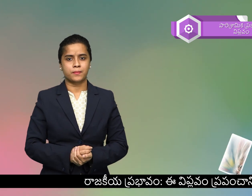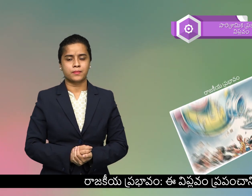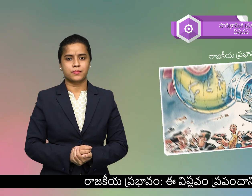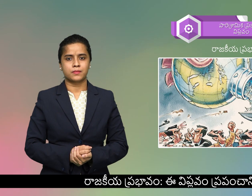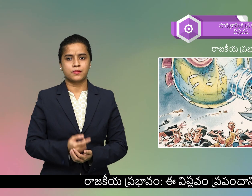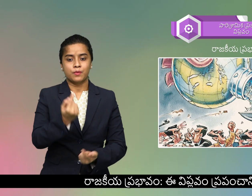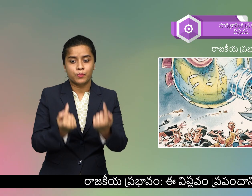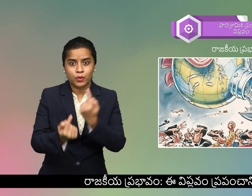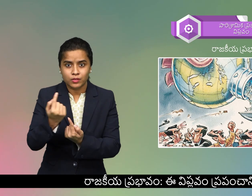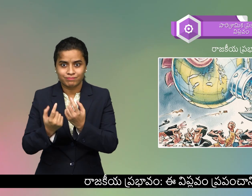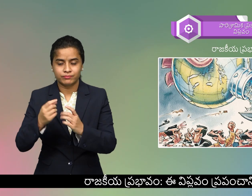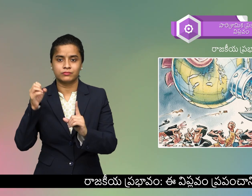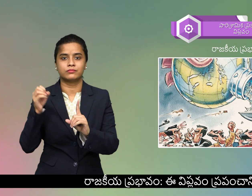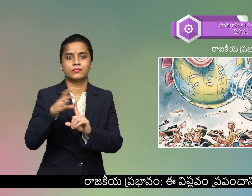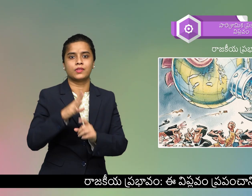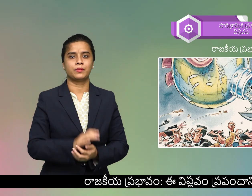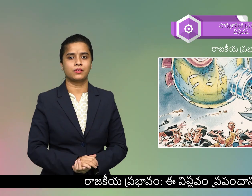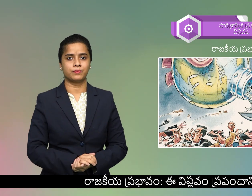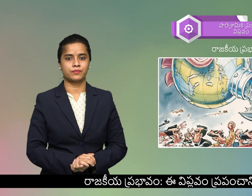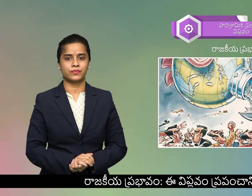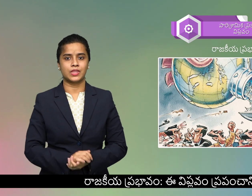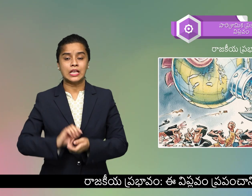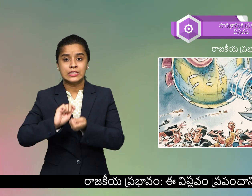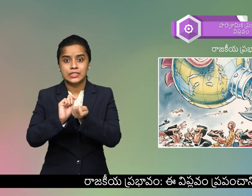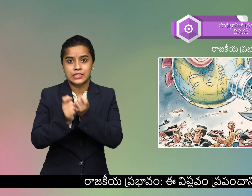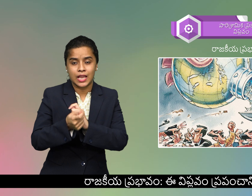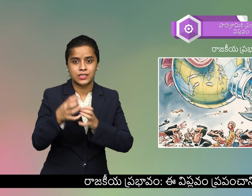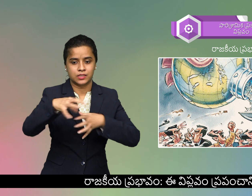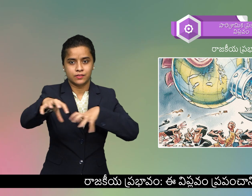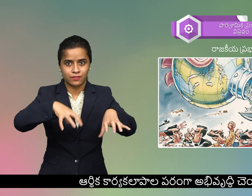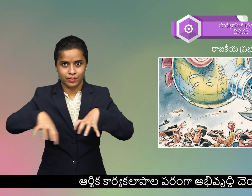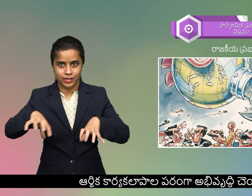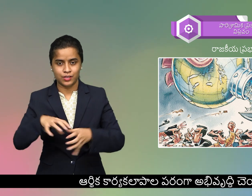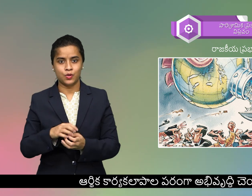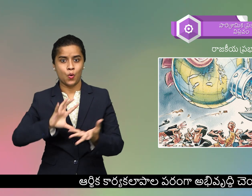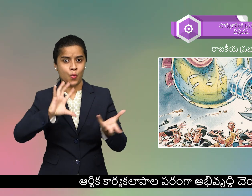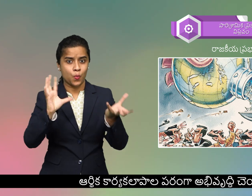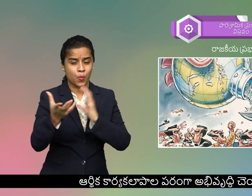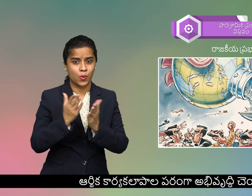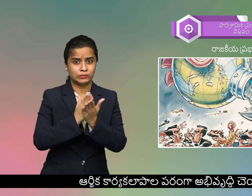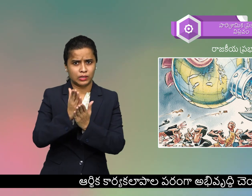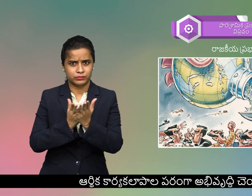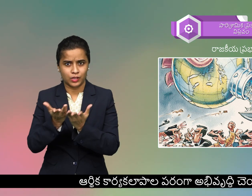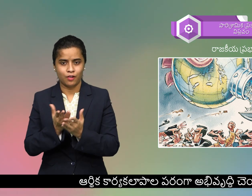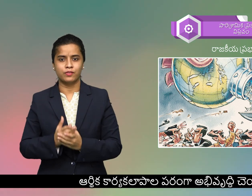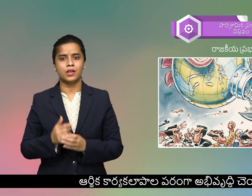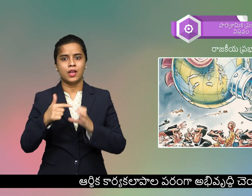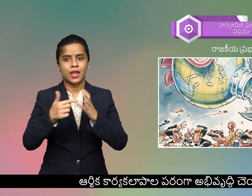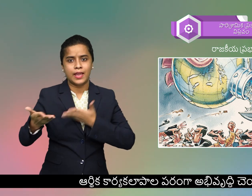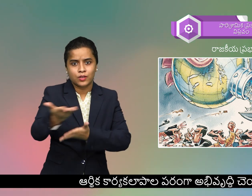3. రాజకీయ ప్రభావం. ఈ విప్లవం ప్రపంచాన్ని ఆర్థిక కార్యకలాపాల పరంగా అభివృద్ధి